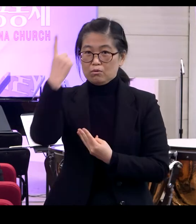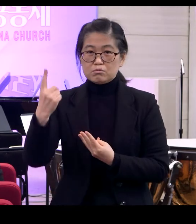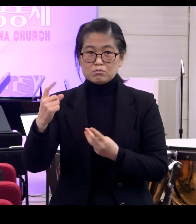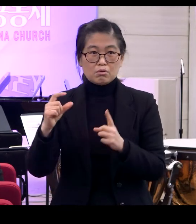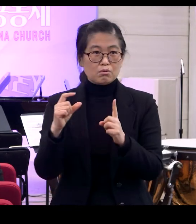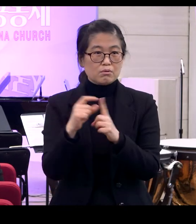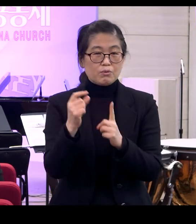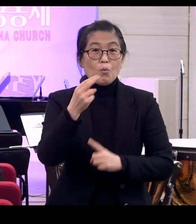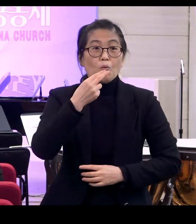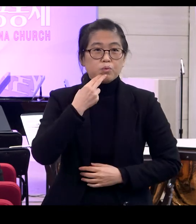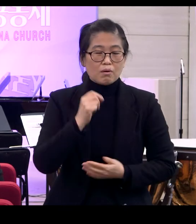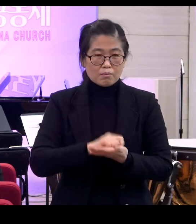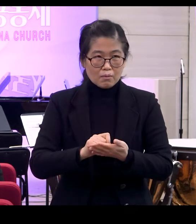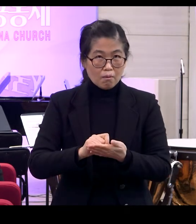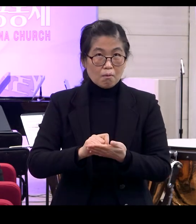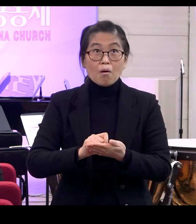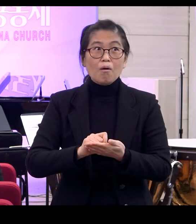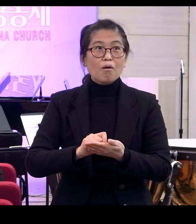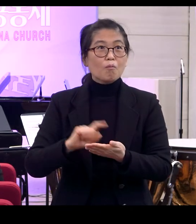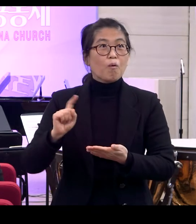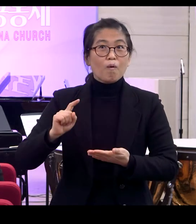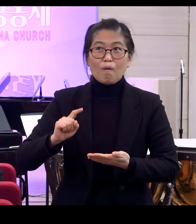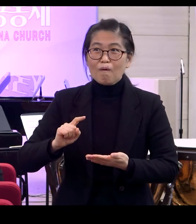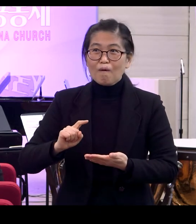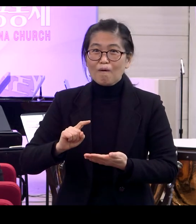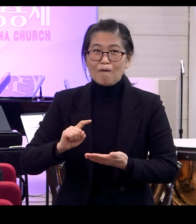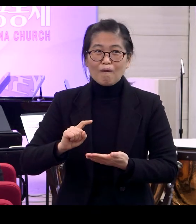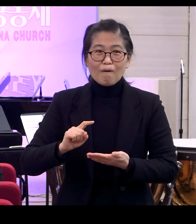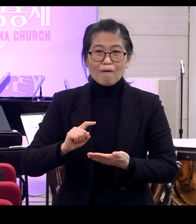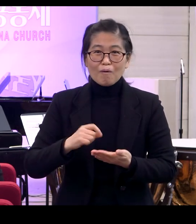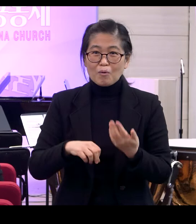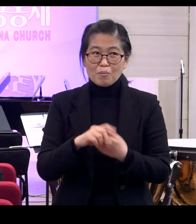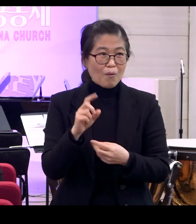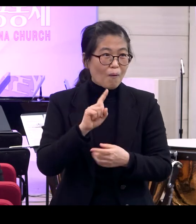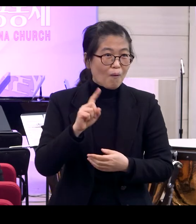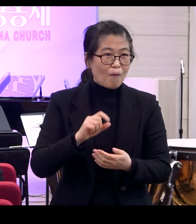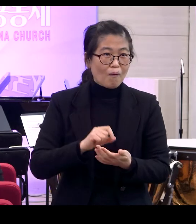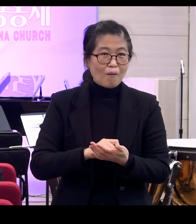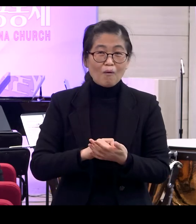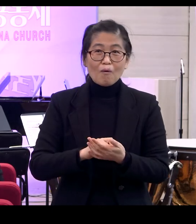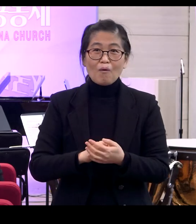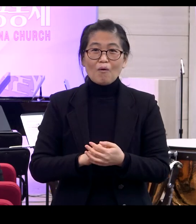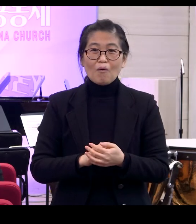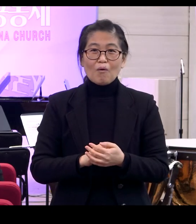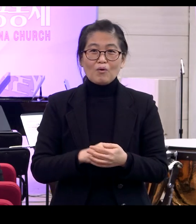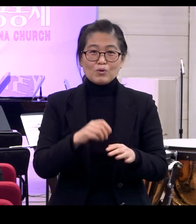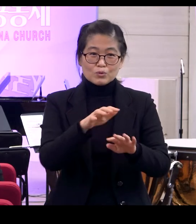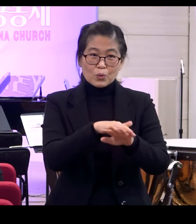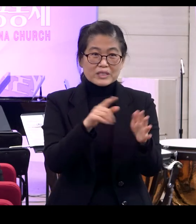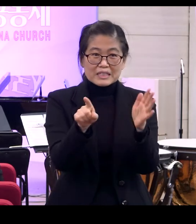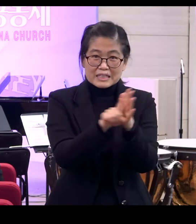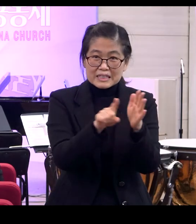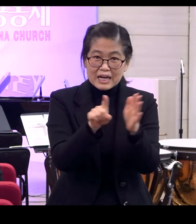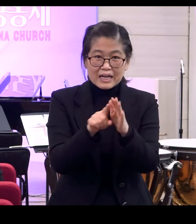제가 필기하다 말고 놀래가지고 그럼 뭐야 물론 조직신학적으로 볼 때는 의미가 있어요 하지만